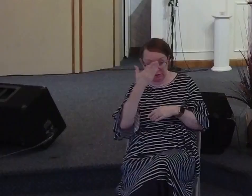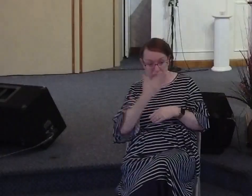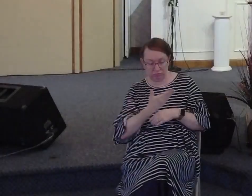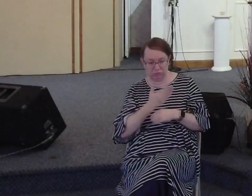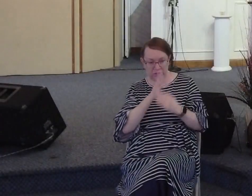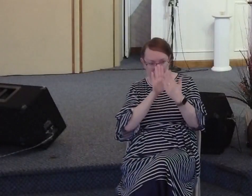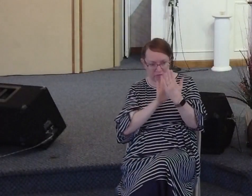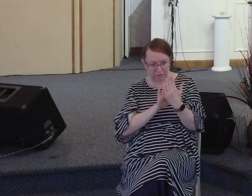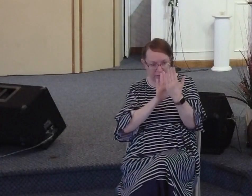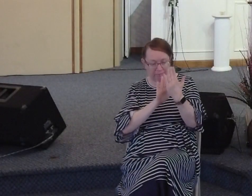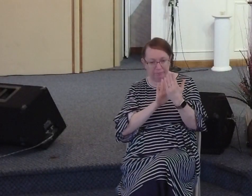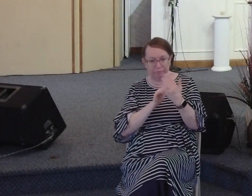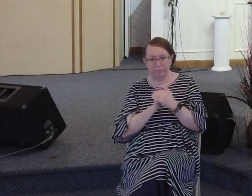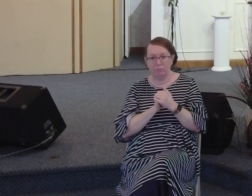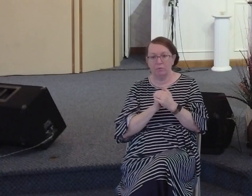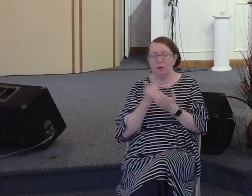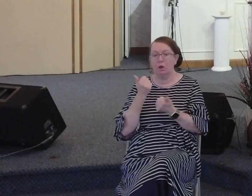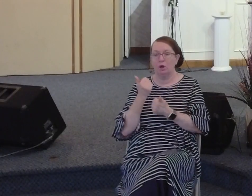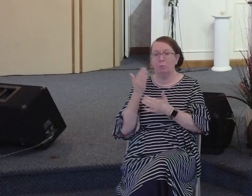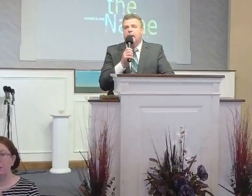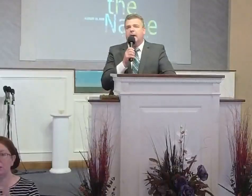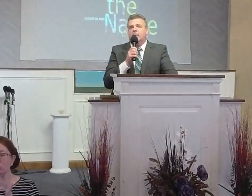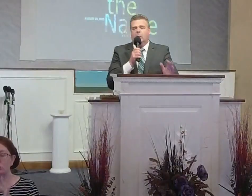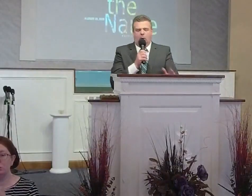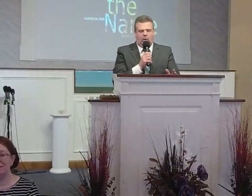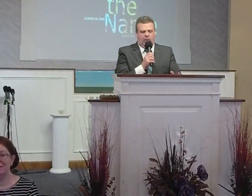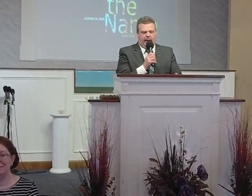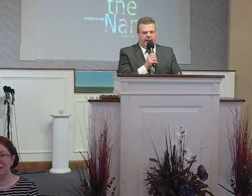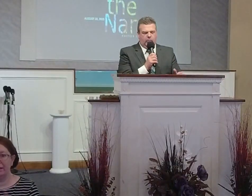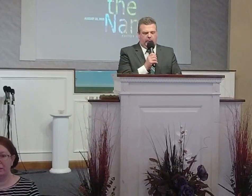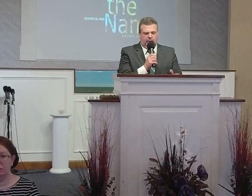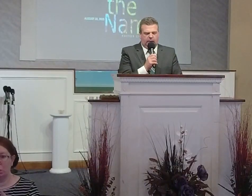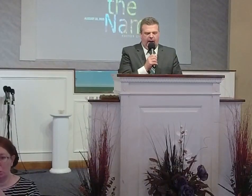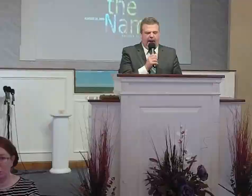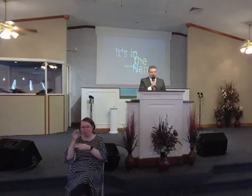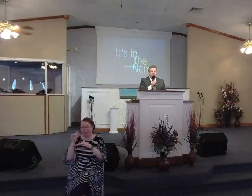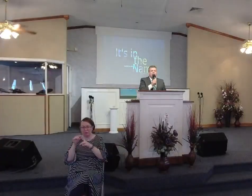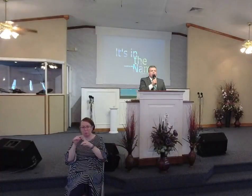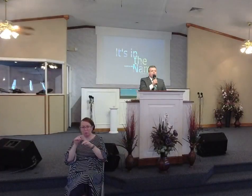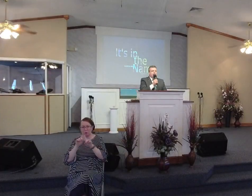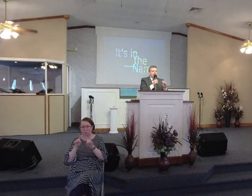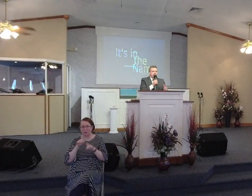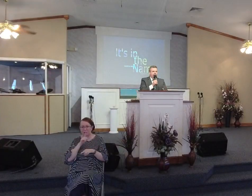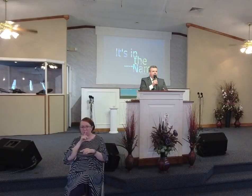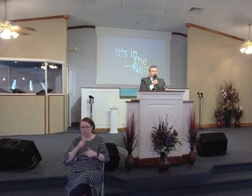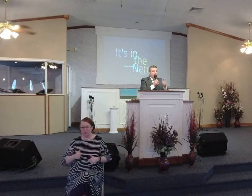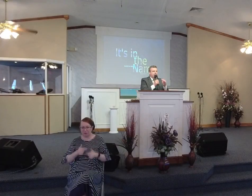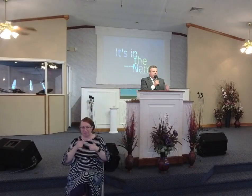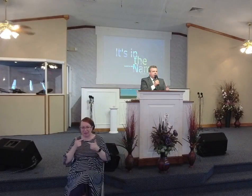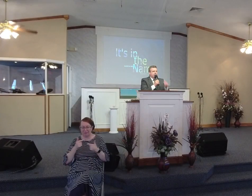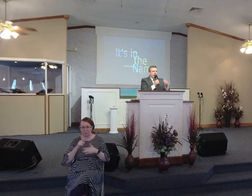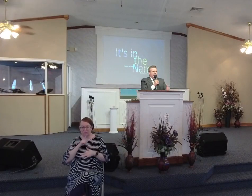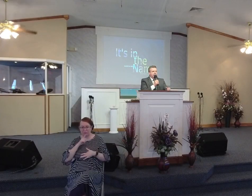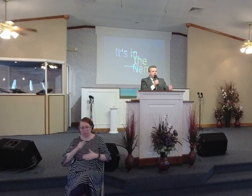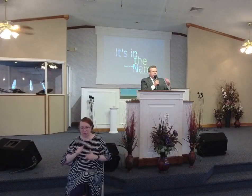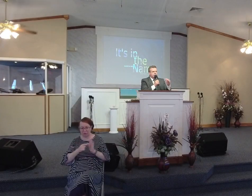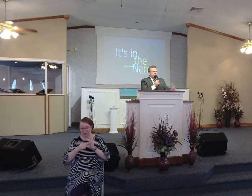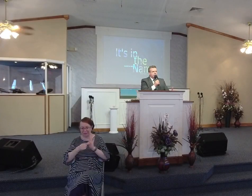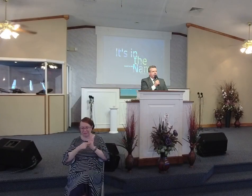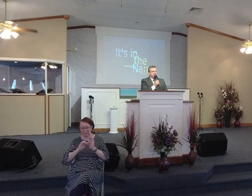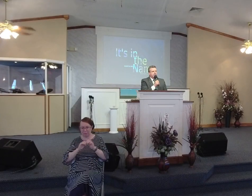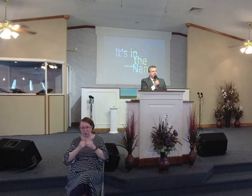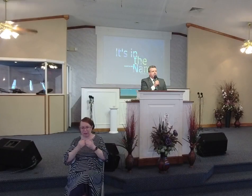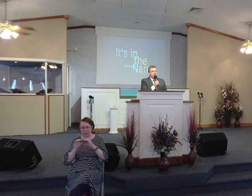tiempo. Obedecer a Jesús fue como obedecer la palabra en tiempo real con un